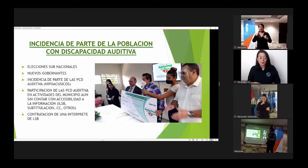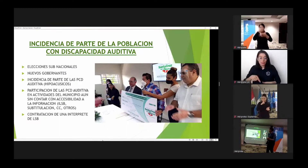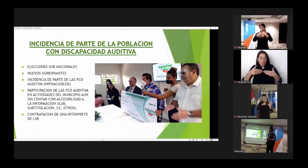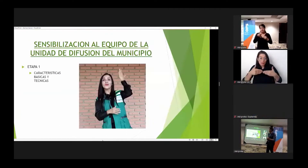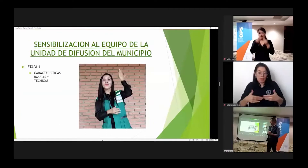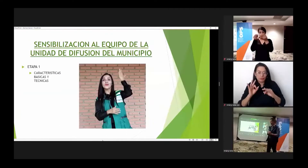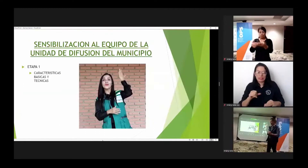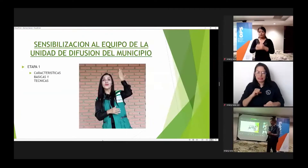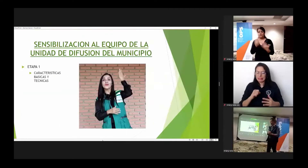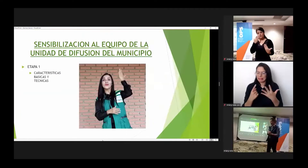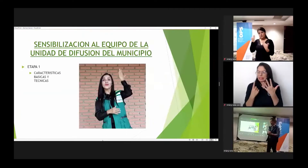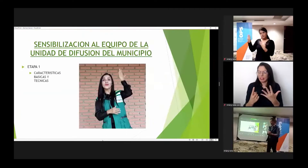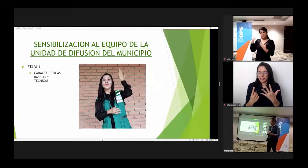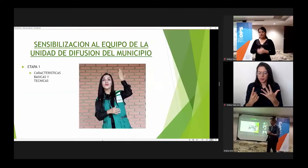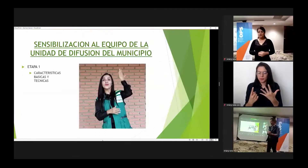pasarme la lámina, por favor?